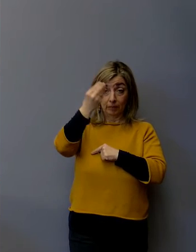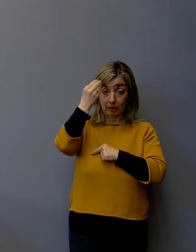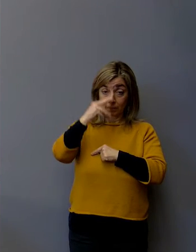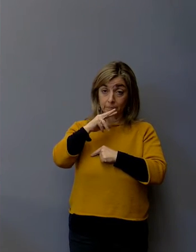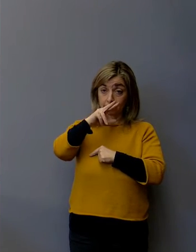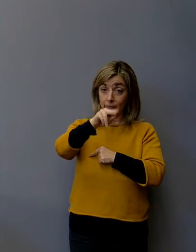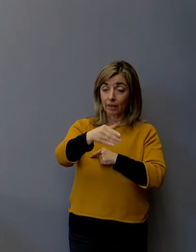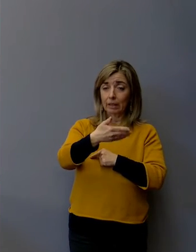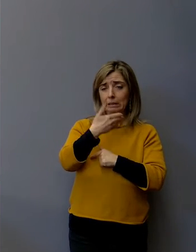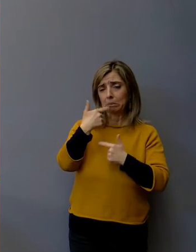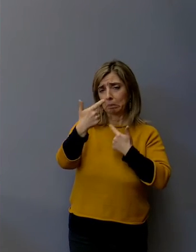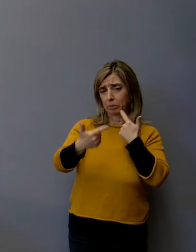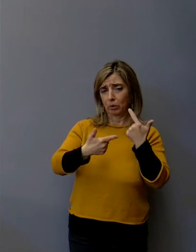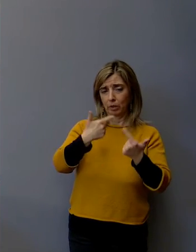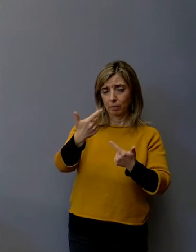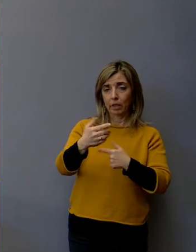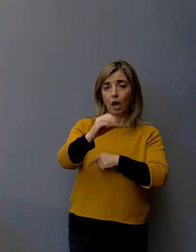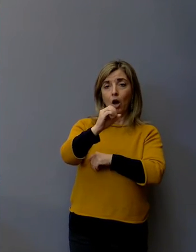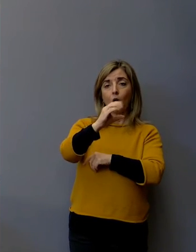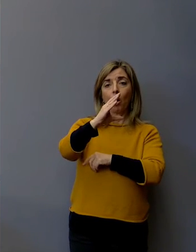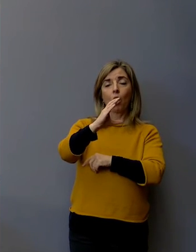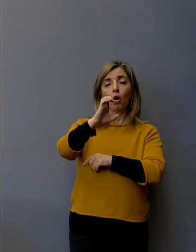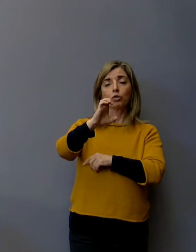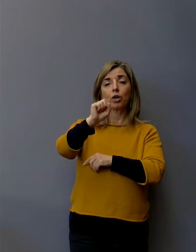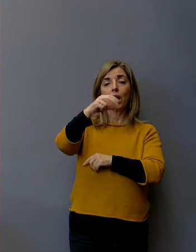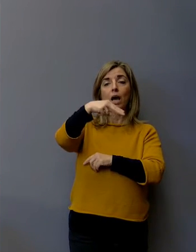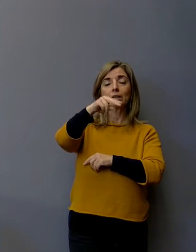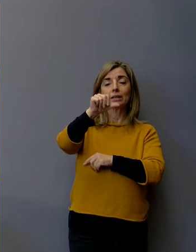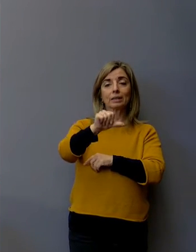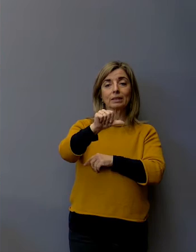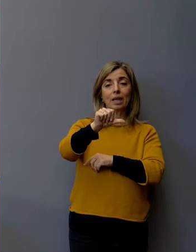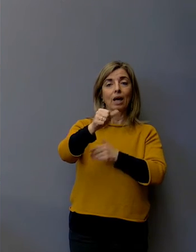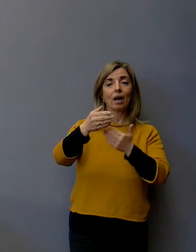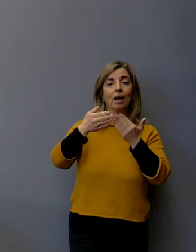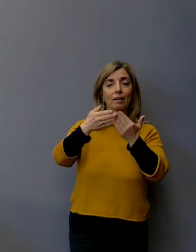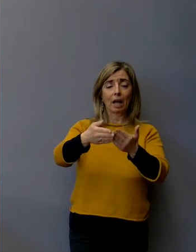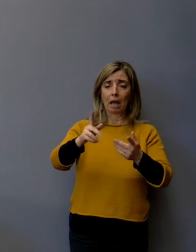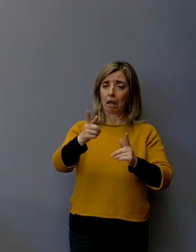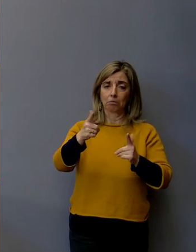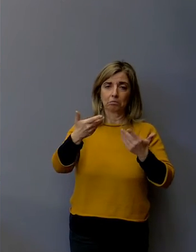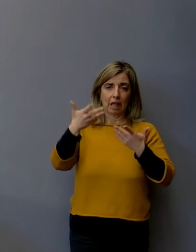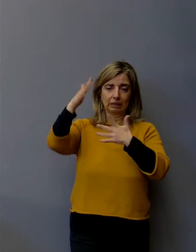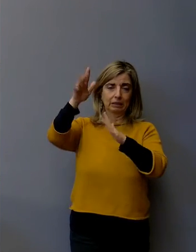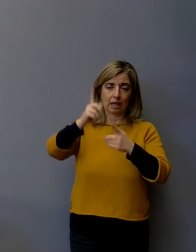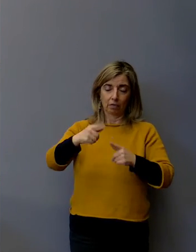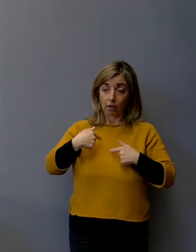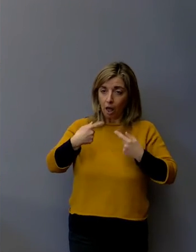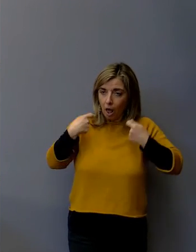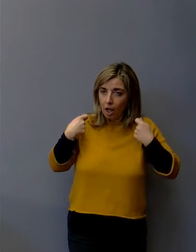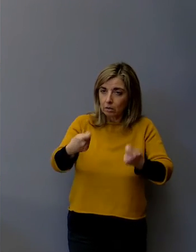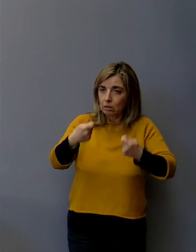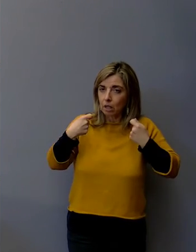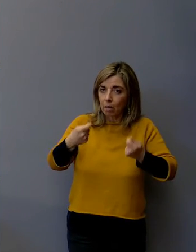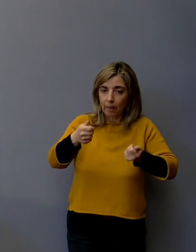salverà la ocean race per la quale stiamo spendendo cifre enormi 4 milioni nel 2020 3,5 milioni al 2021